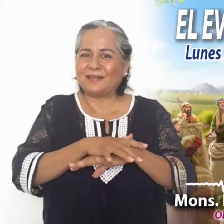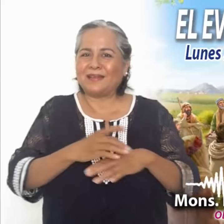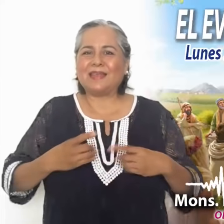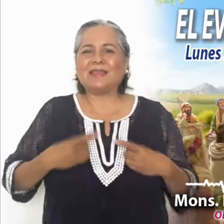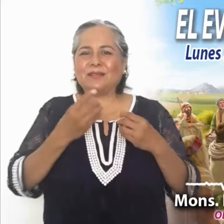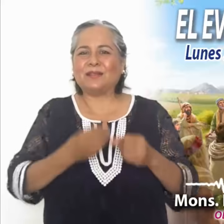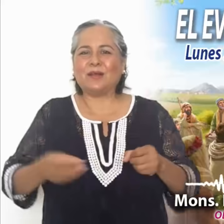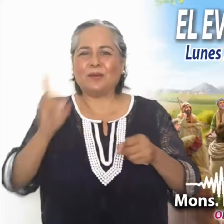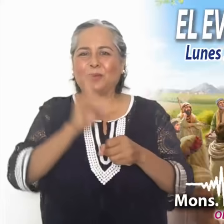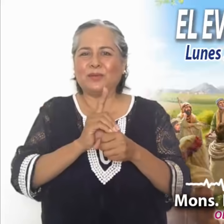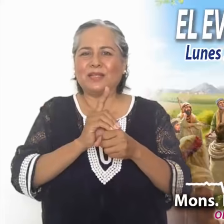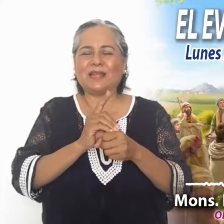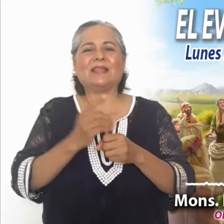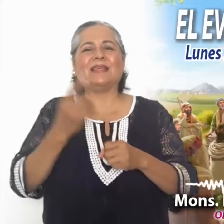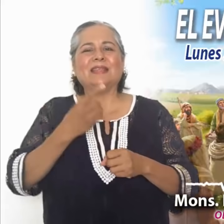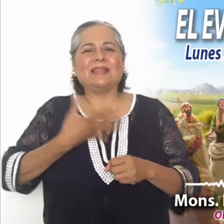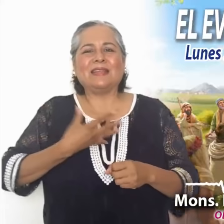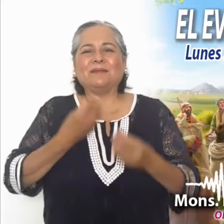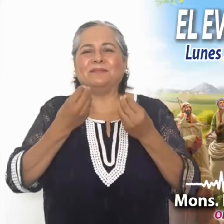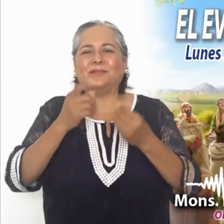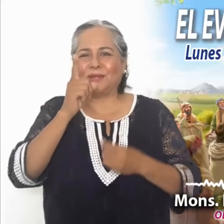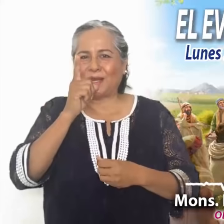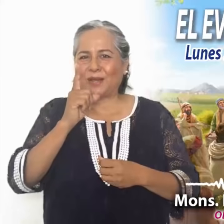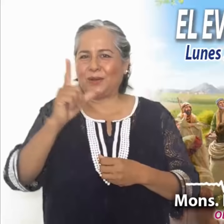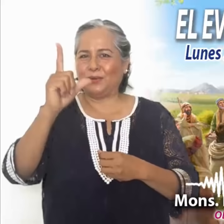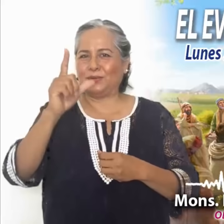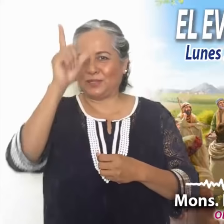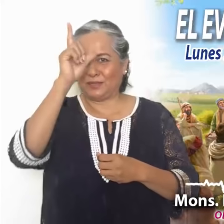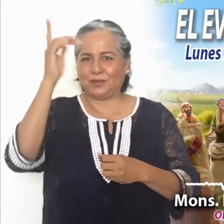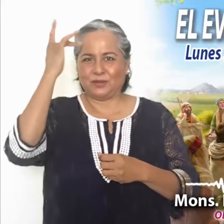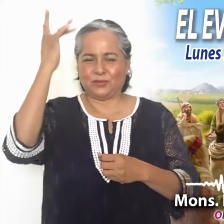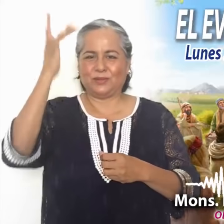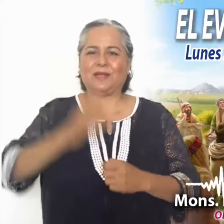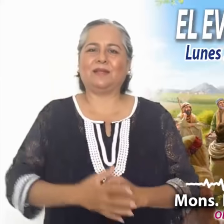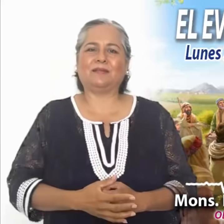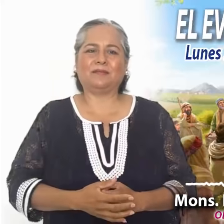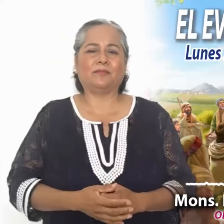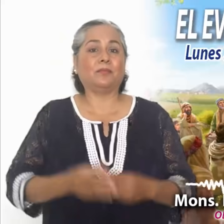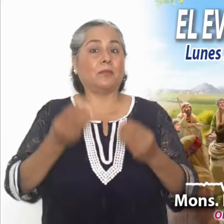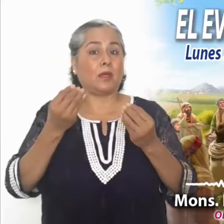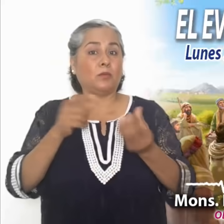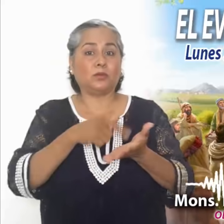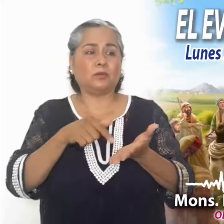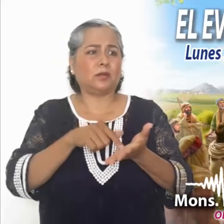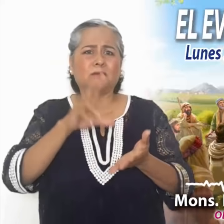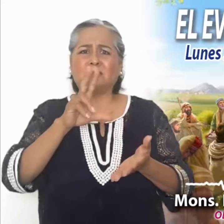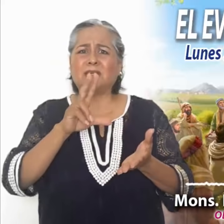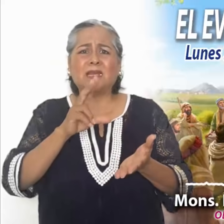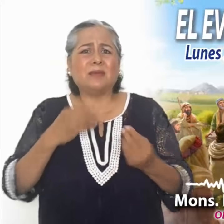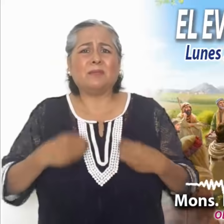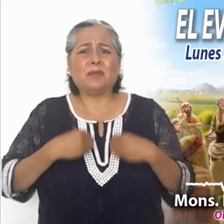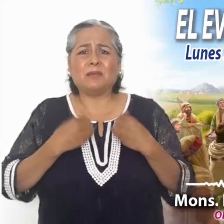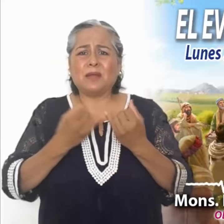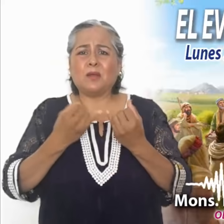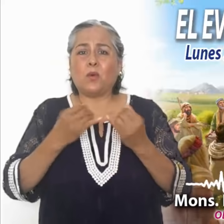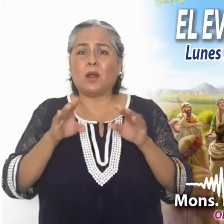lugares? Hay muchos rincones, muchas fronteras que escapan a un rayo de esperanza, que